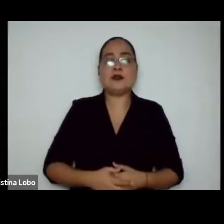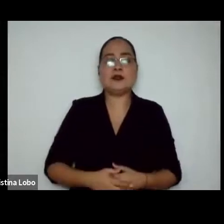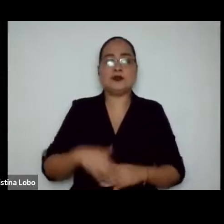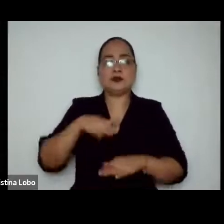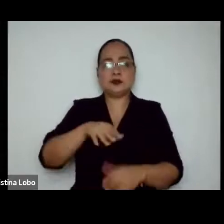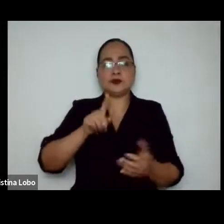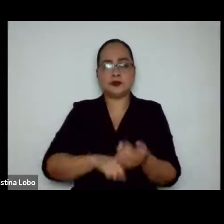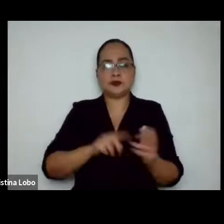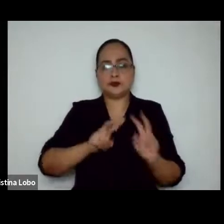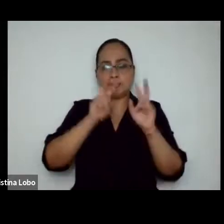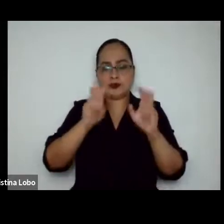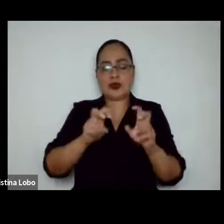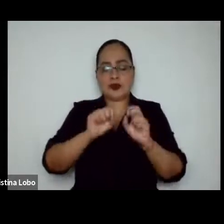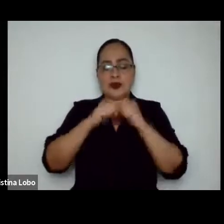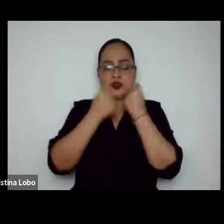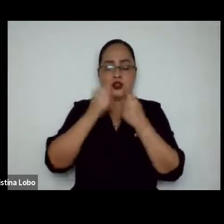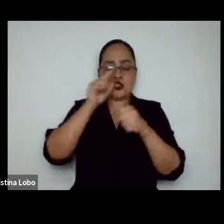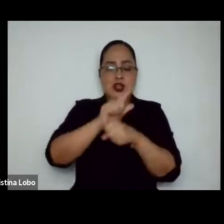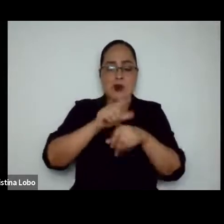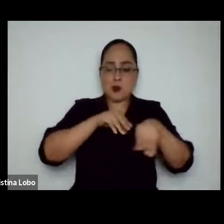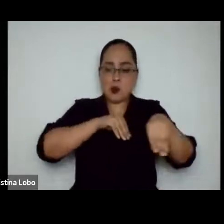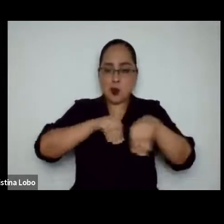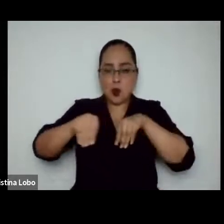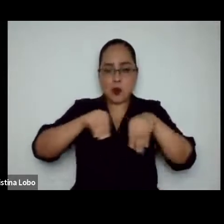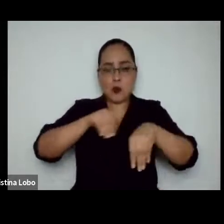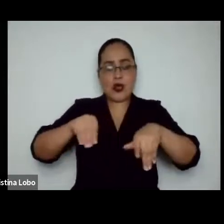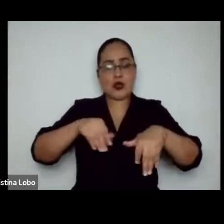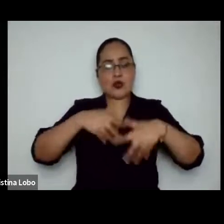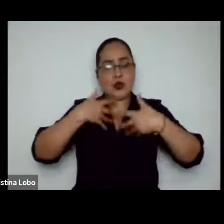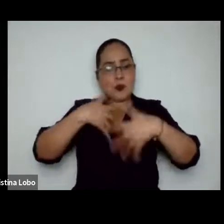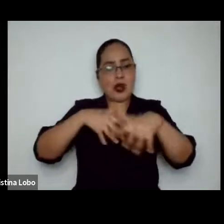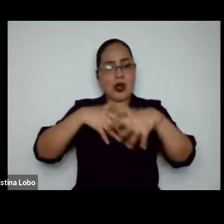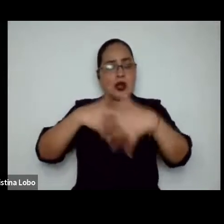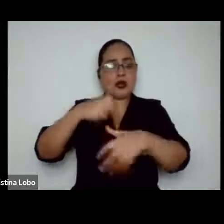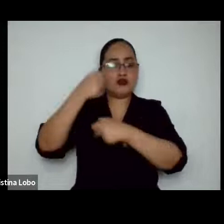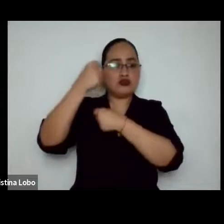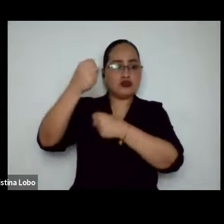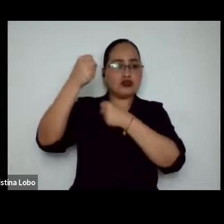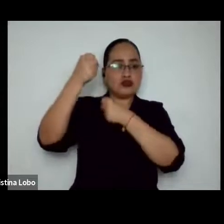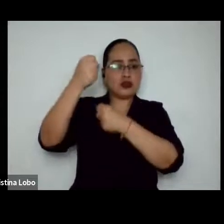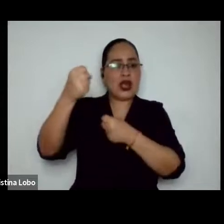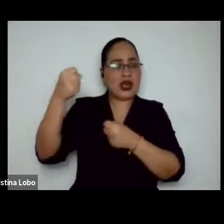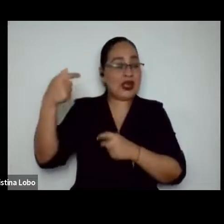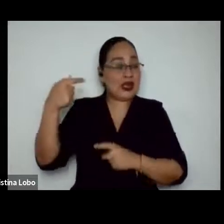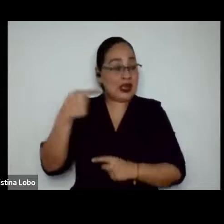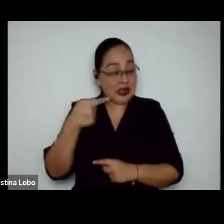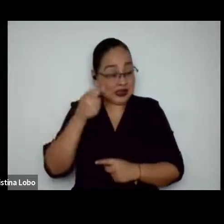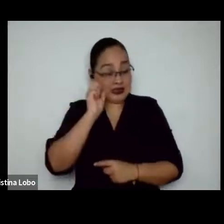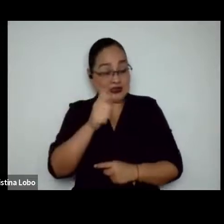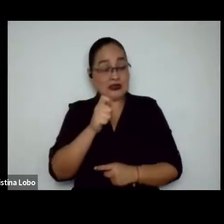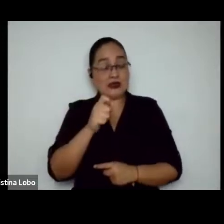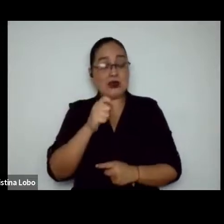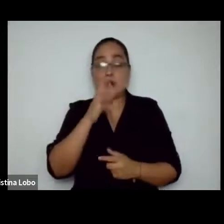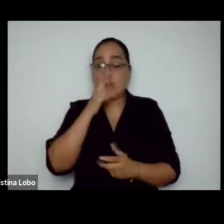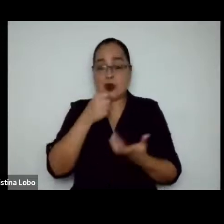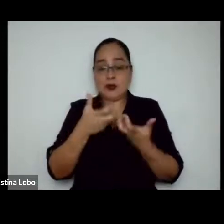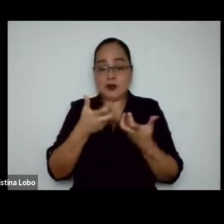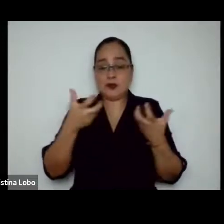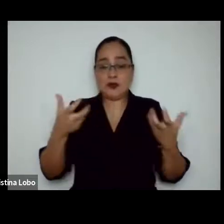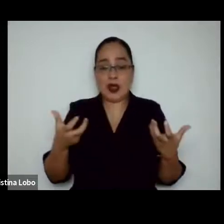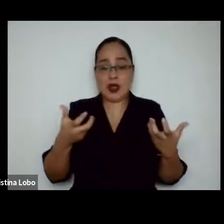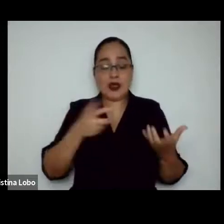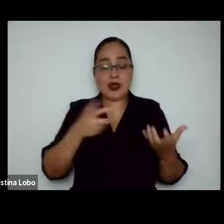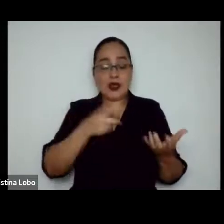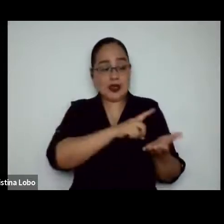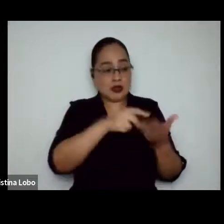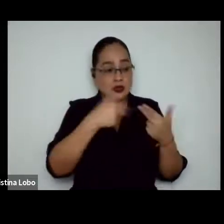los movimientos sociales son fundamentales para entender los derechos, ¿no? No podemos separar la concepción de derechos